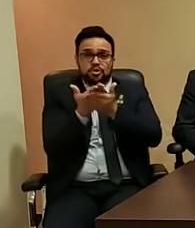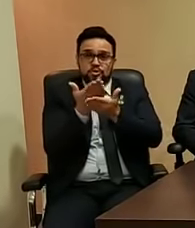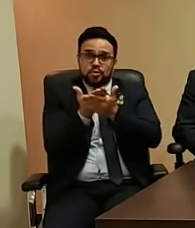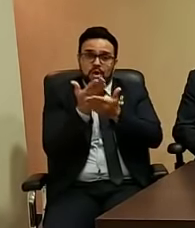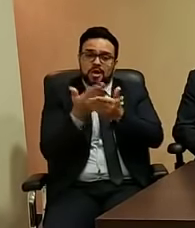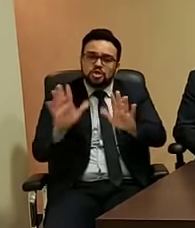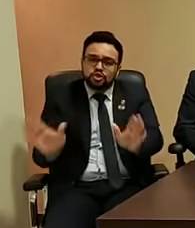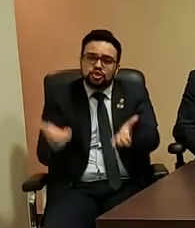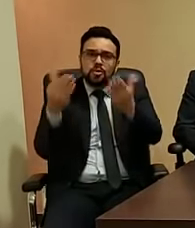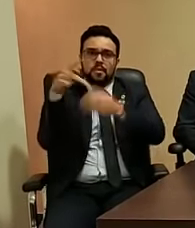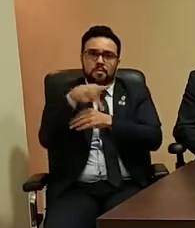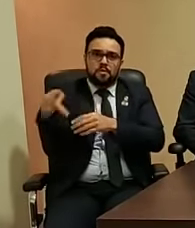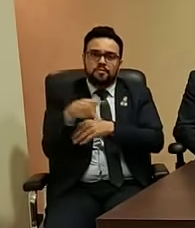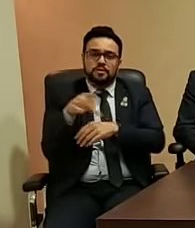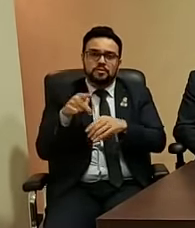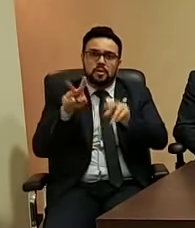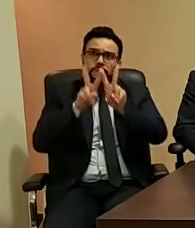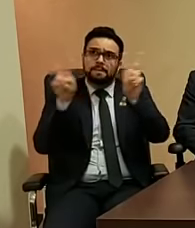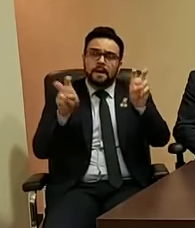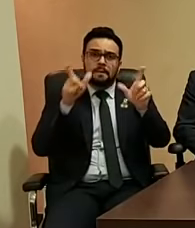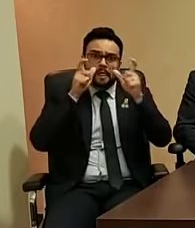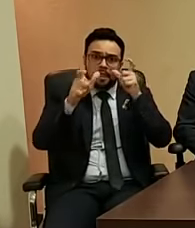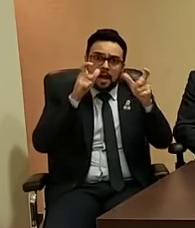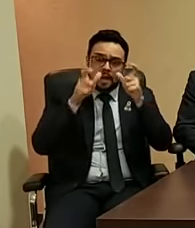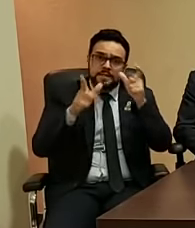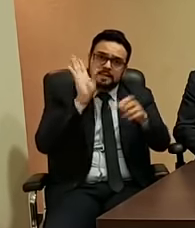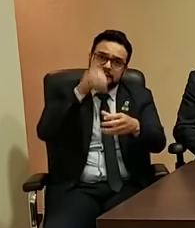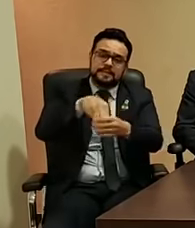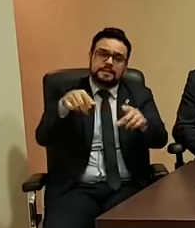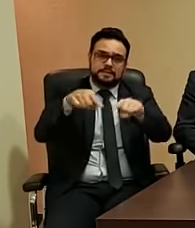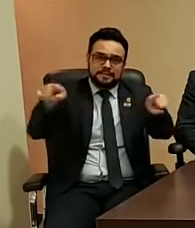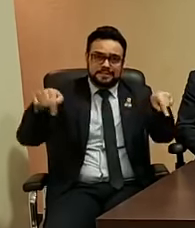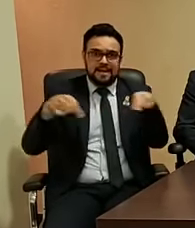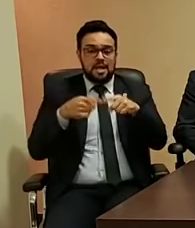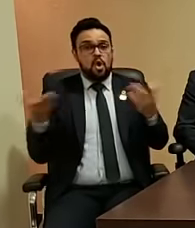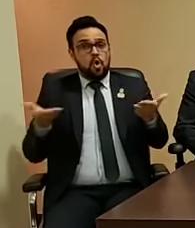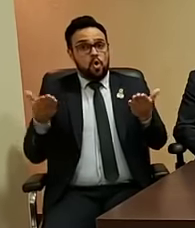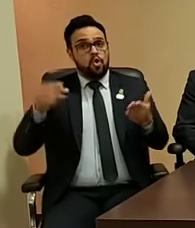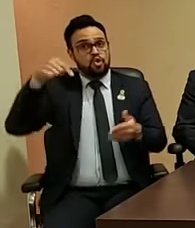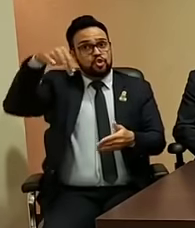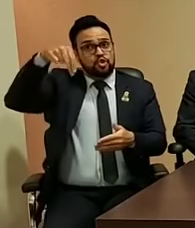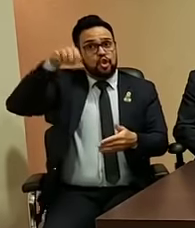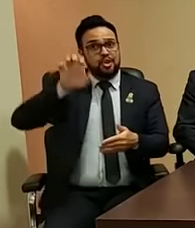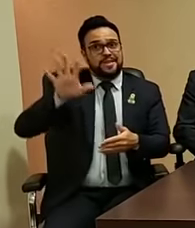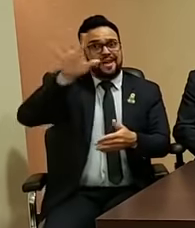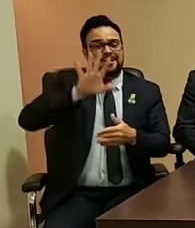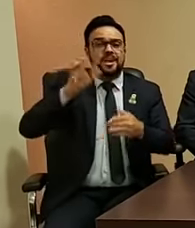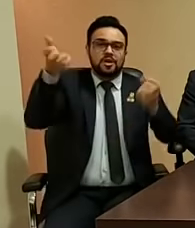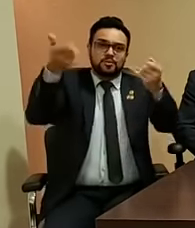o professor a ensinar o que interessa realmente em sala de aula. Hoje eu falei lá no Nordeste que